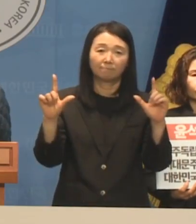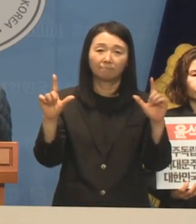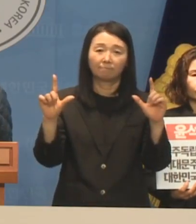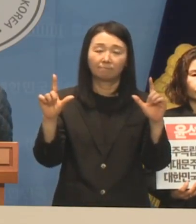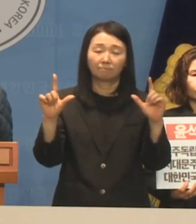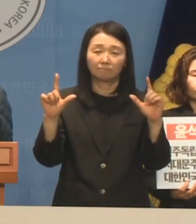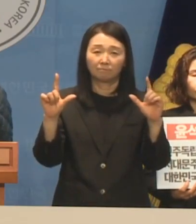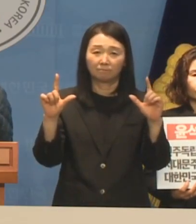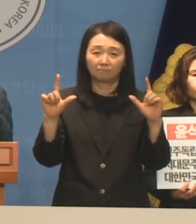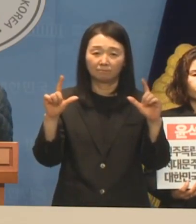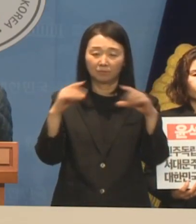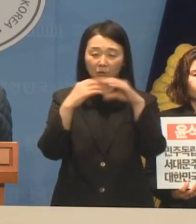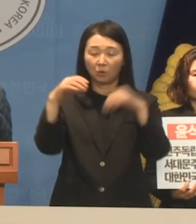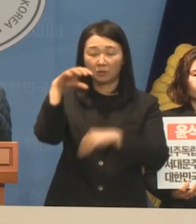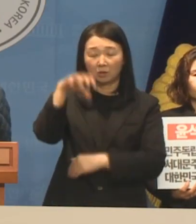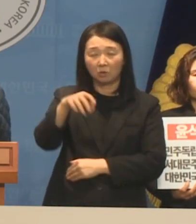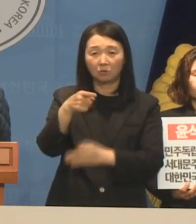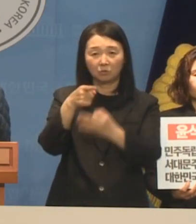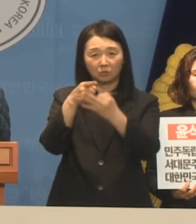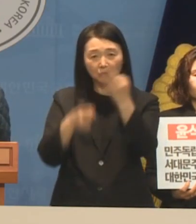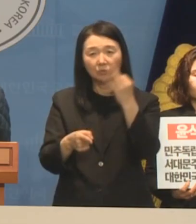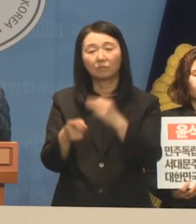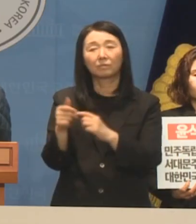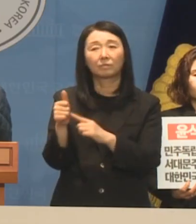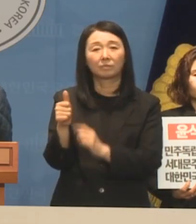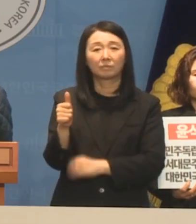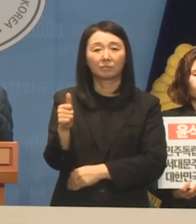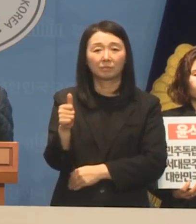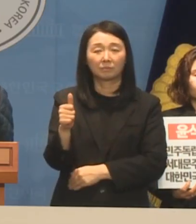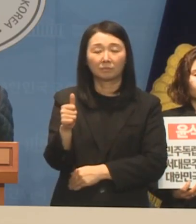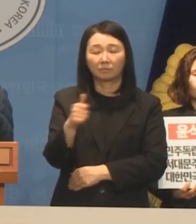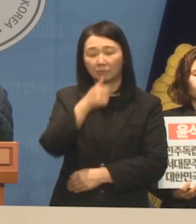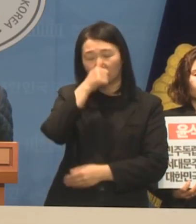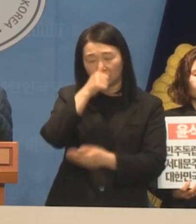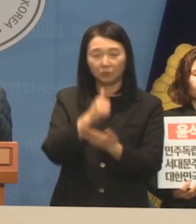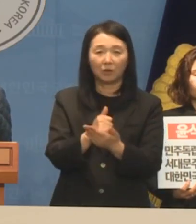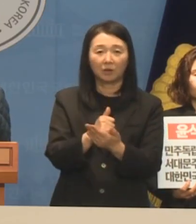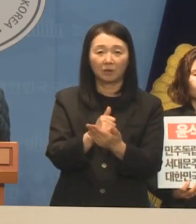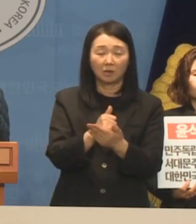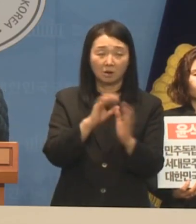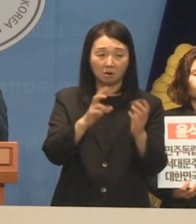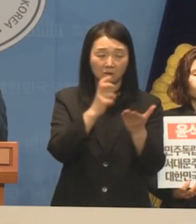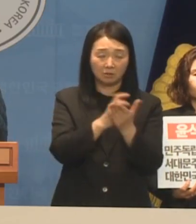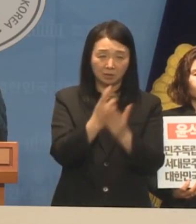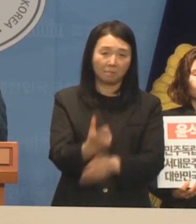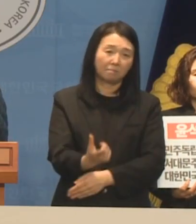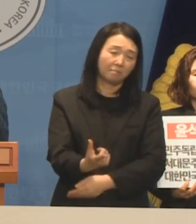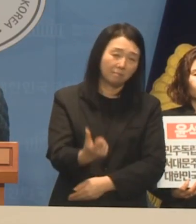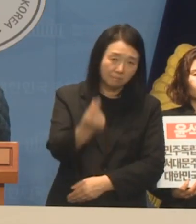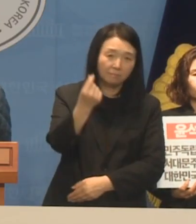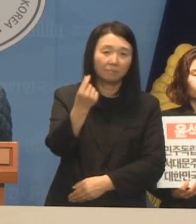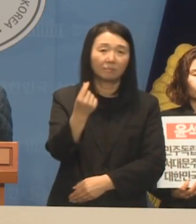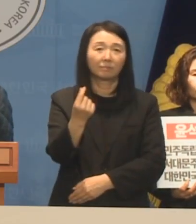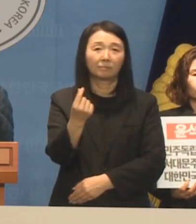우리 광장에서 윤석열의 단죄를 헌재가 조속히